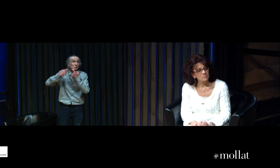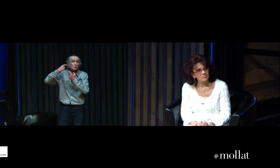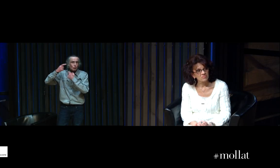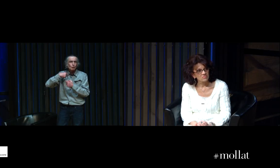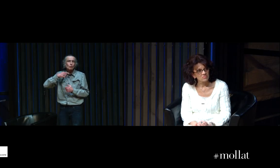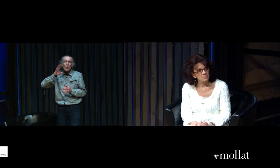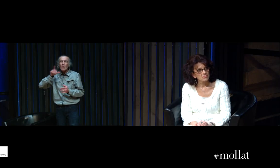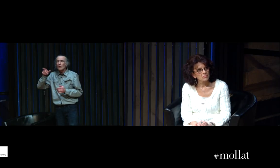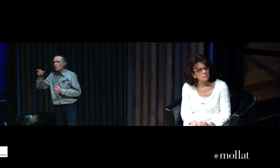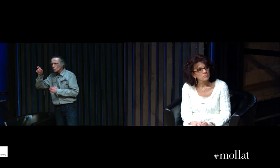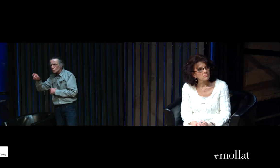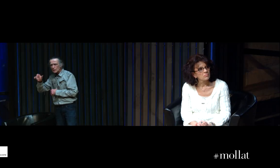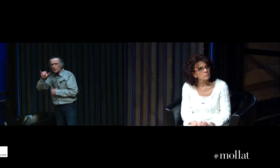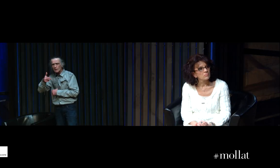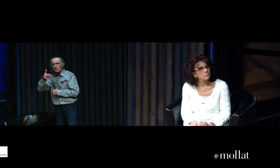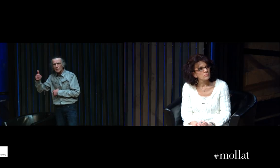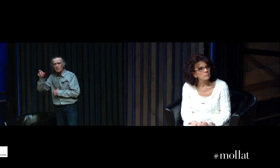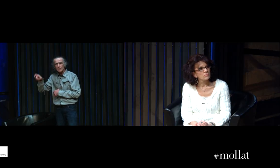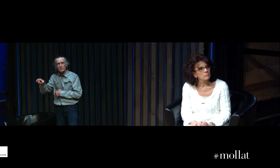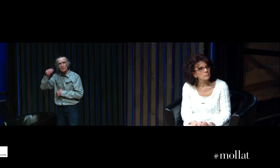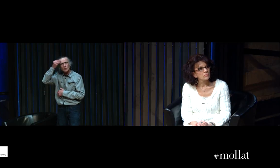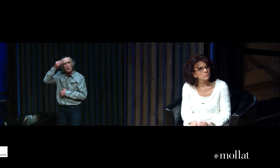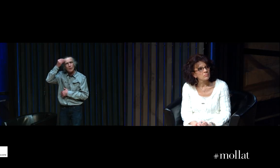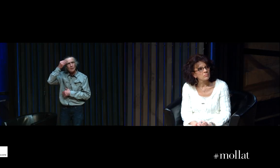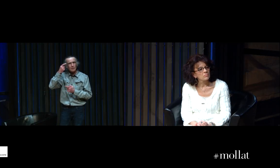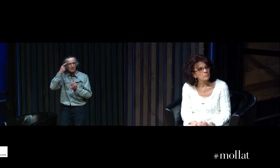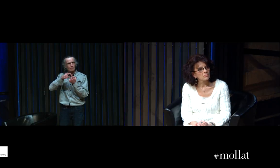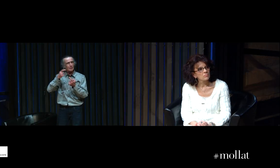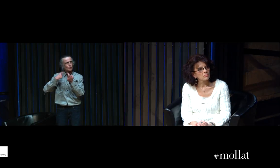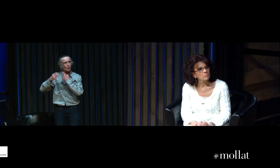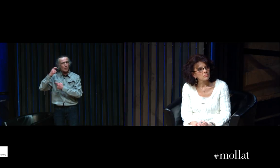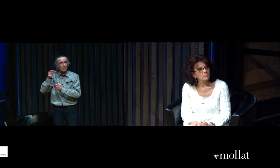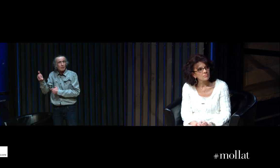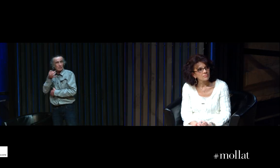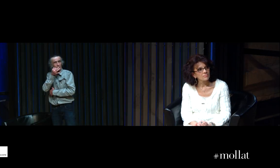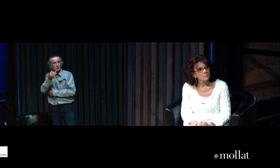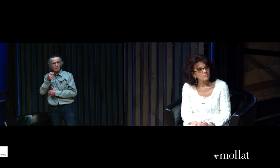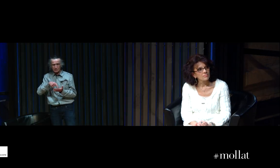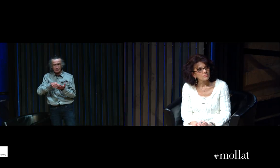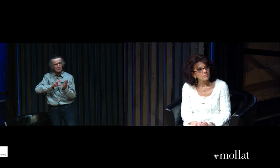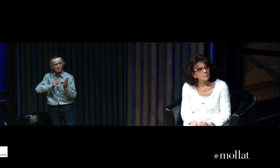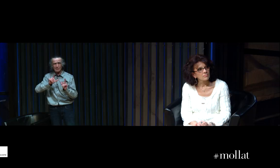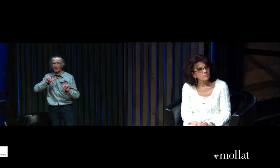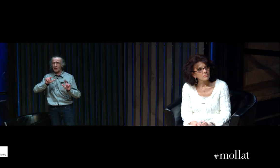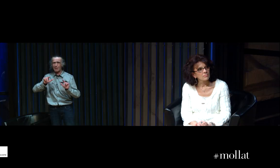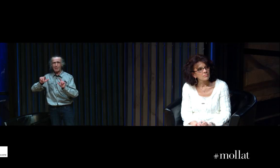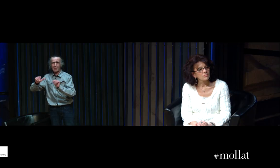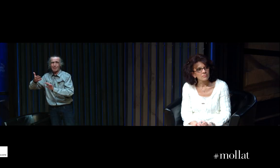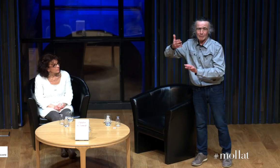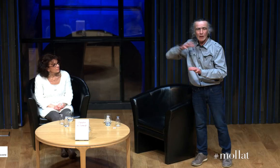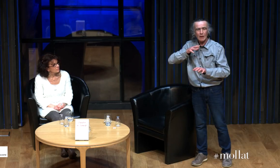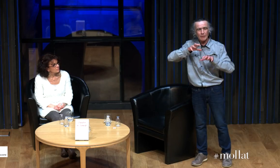Donc, pour répondre à votre question, j'aurais du mal à vous répondre. Yann Quentin, qui est un doctorant qui a fait des études